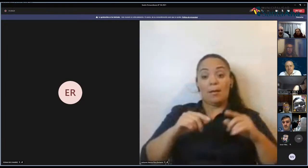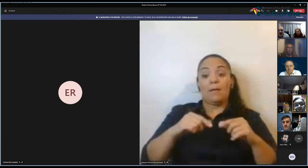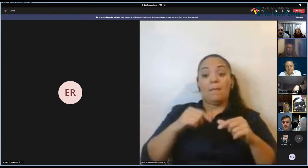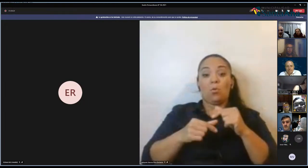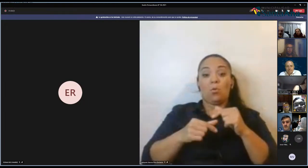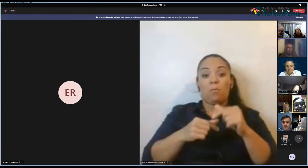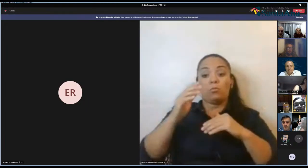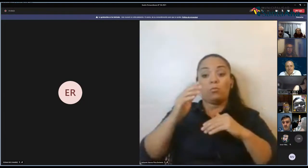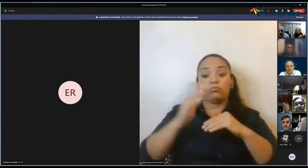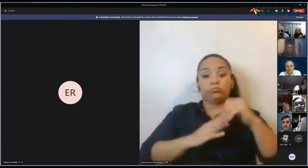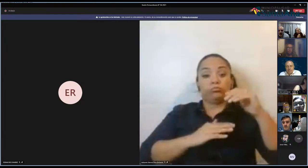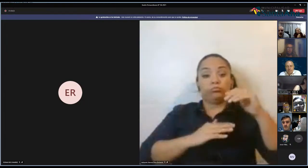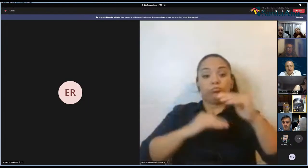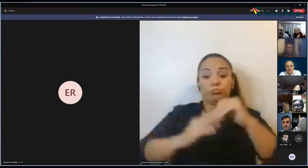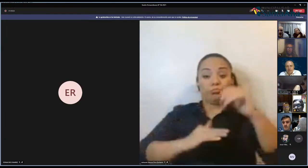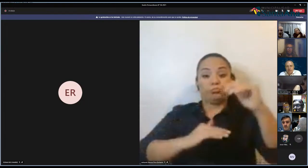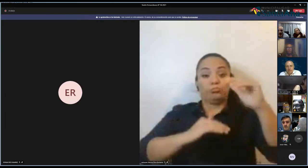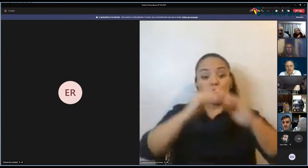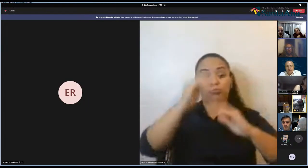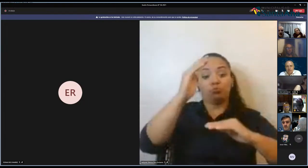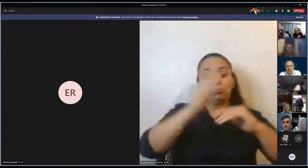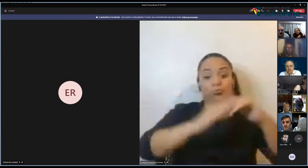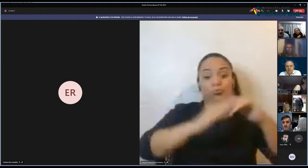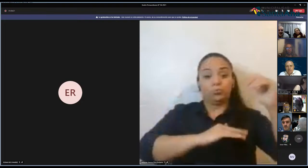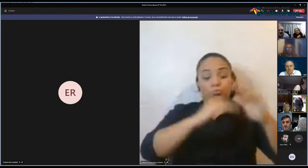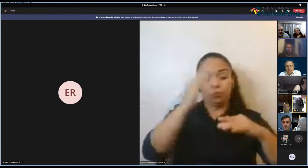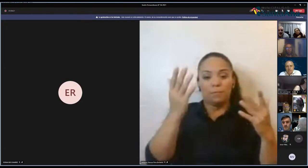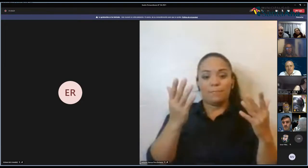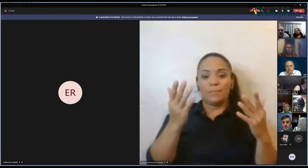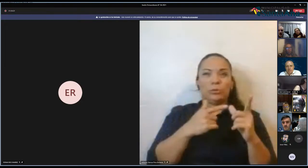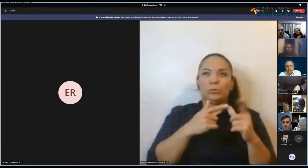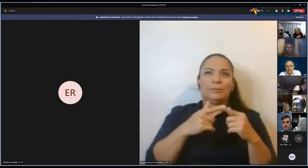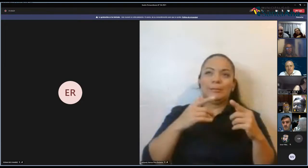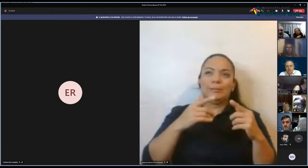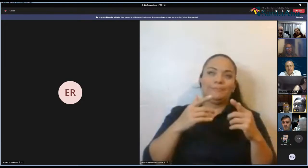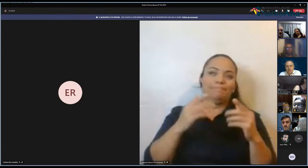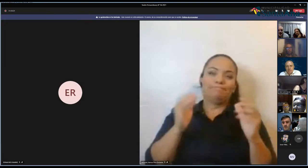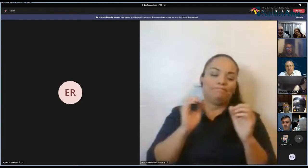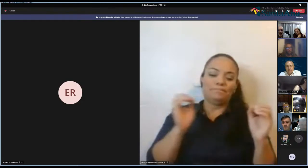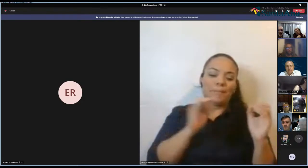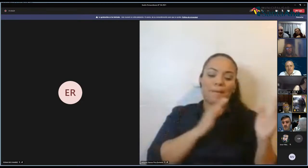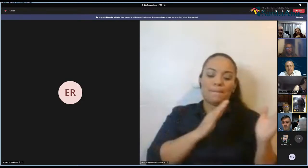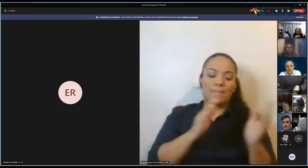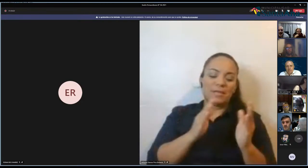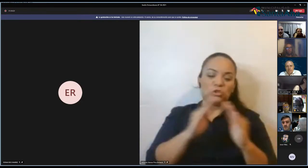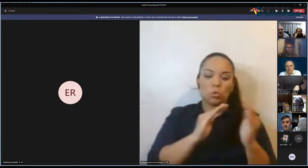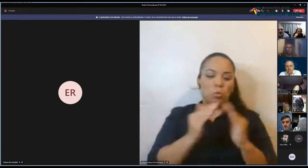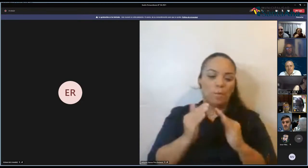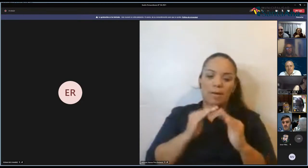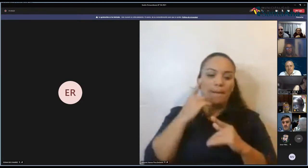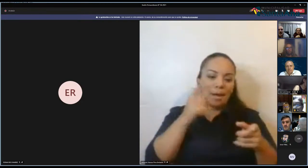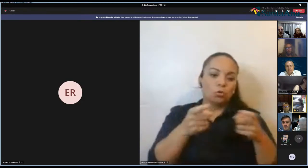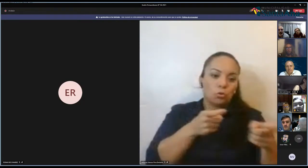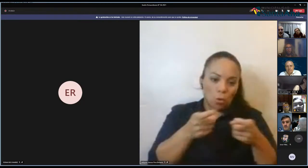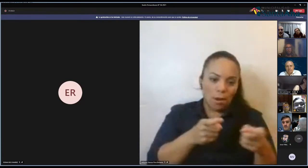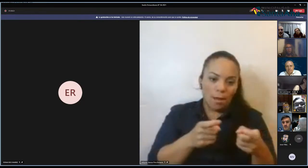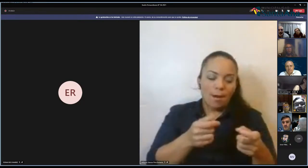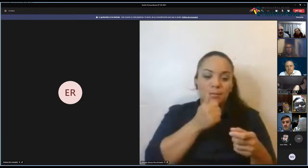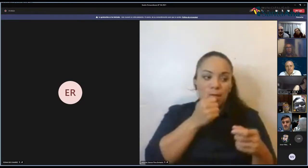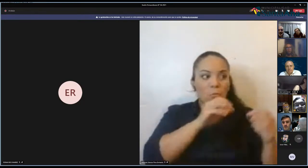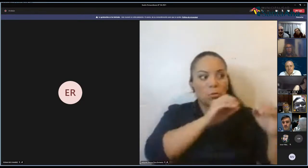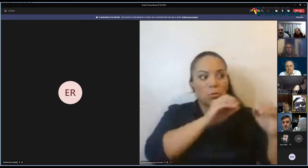a nuestro juicio una poca o no la planificación urbana para controlar las aguas que vienen